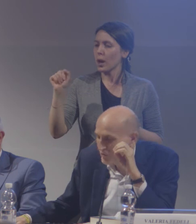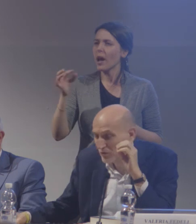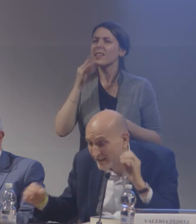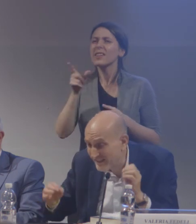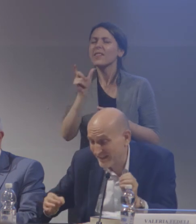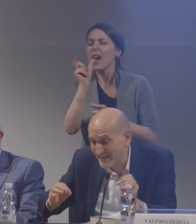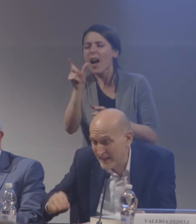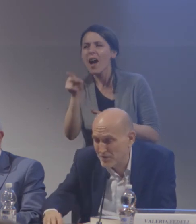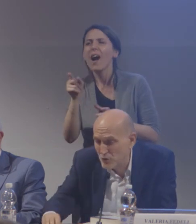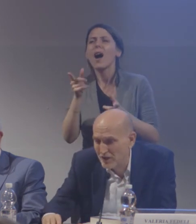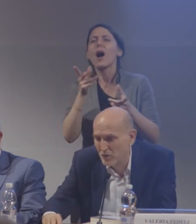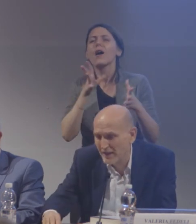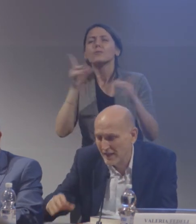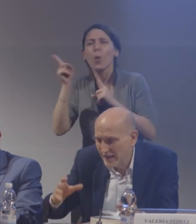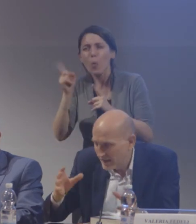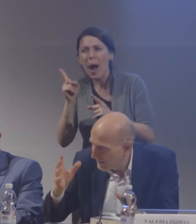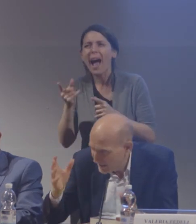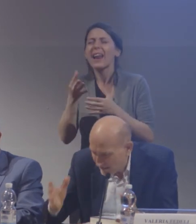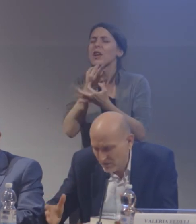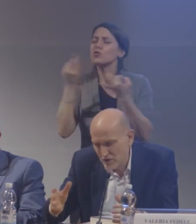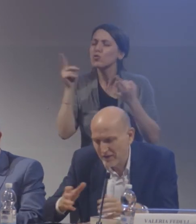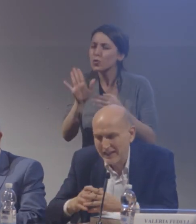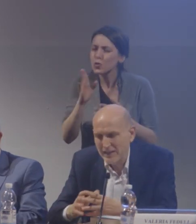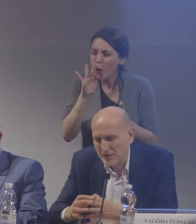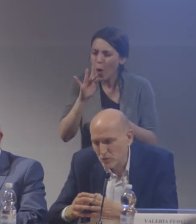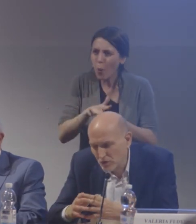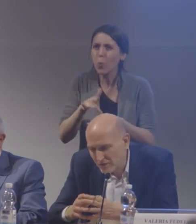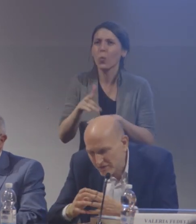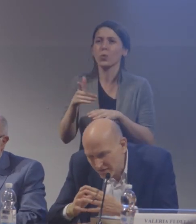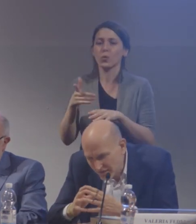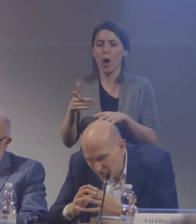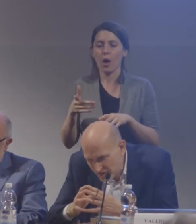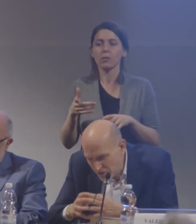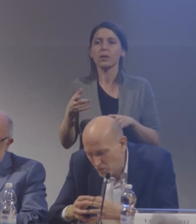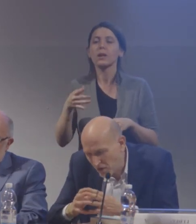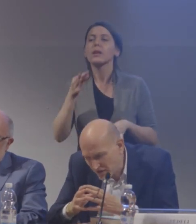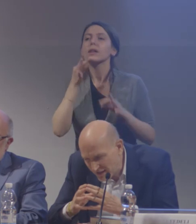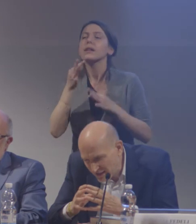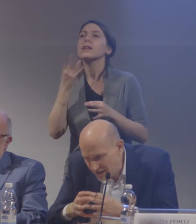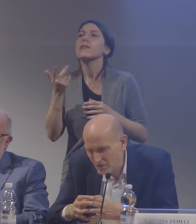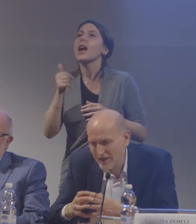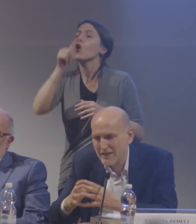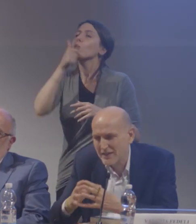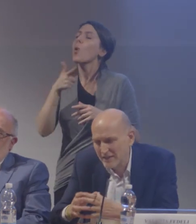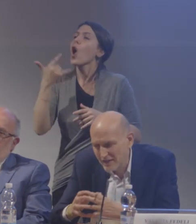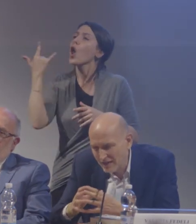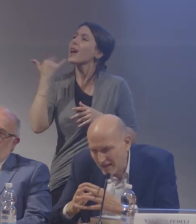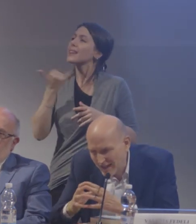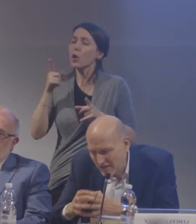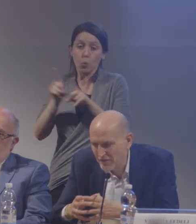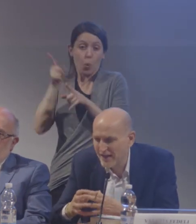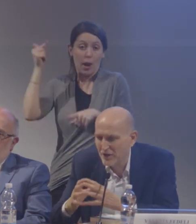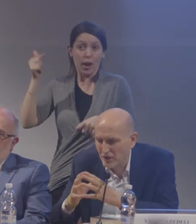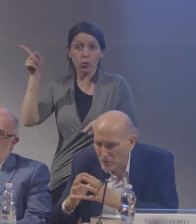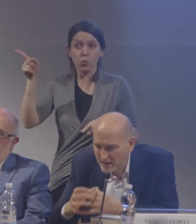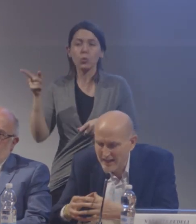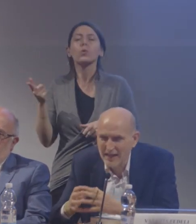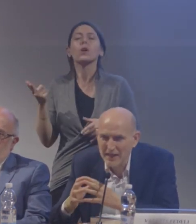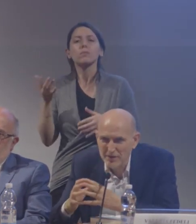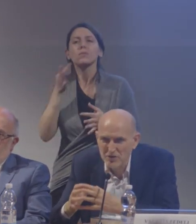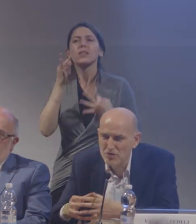parola stortura, che gli dà la misura di come, e questo vale anche per Tullio, questo ruolo intellettuale ha a che fare